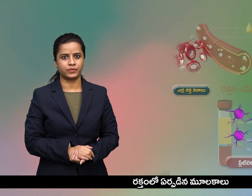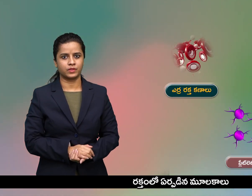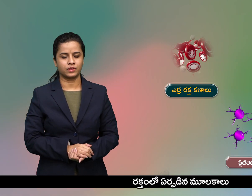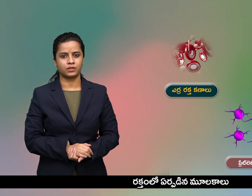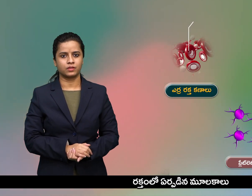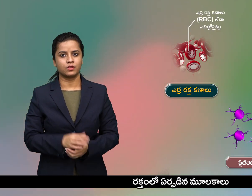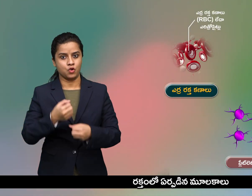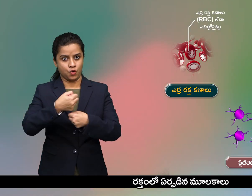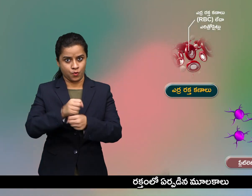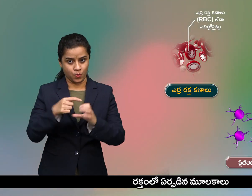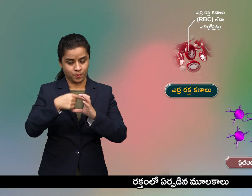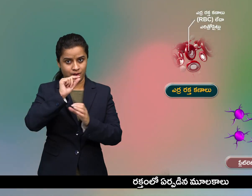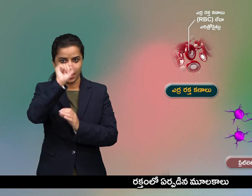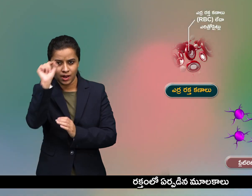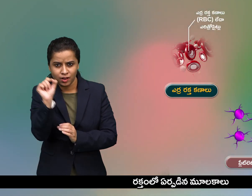రక్తంలో ఏర్పడిన మూలకాలు.